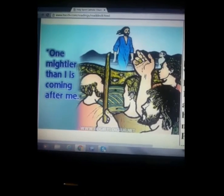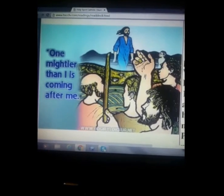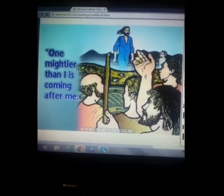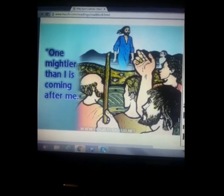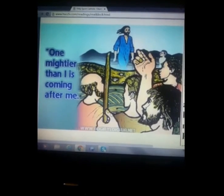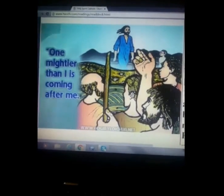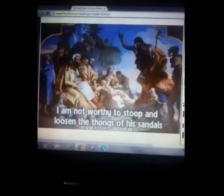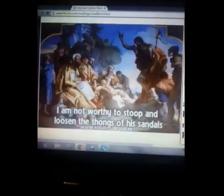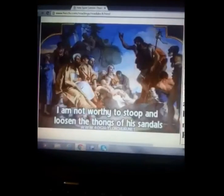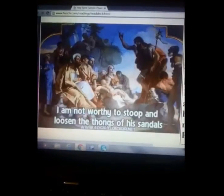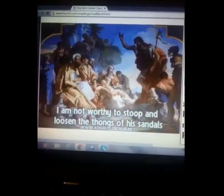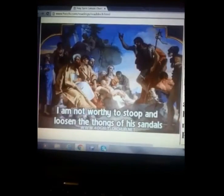فاكر حسن اسمعت؟